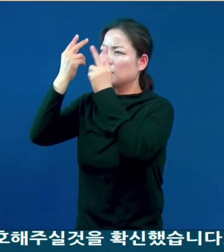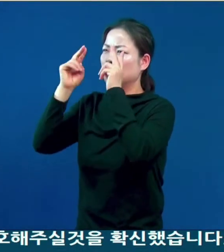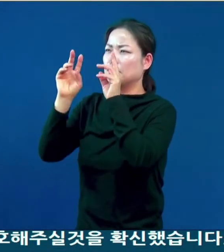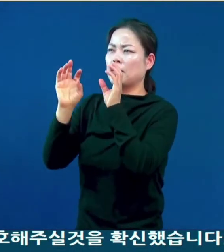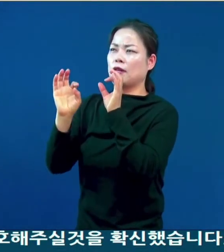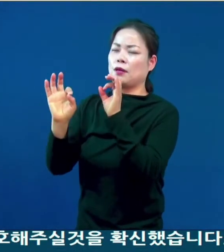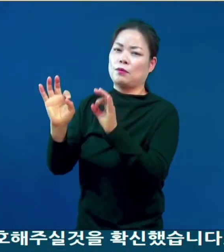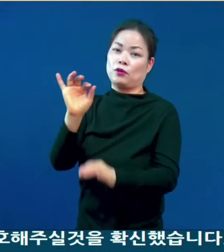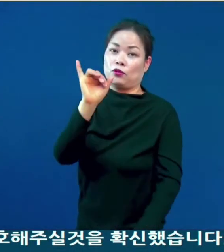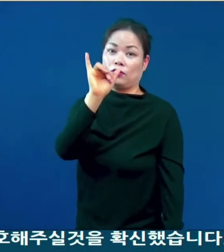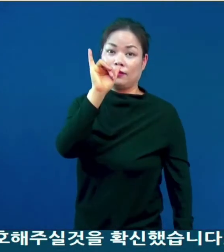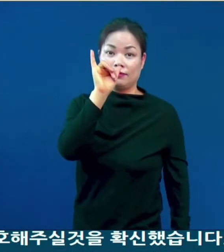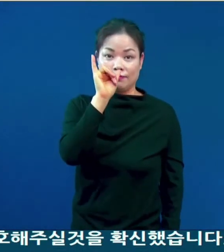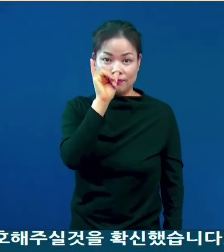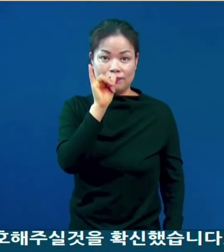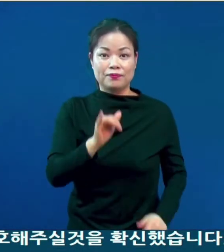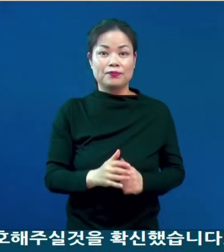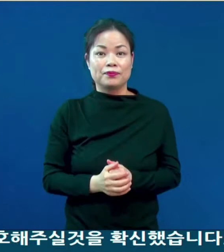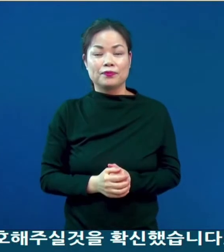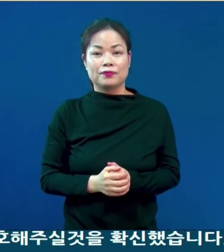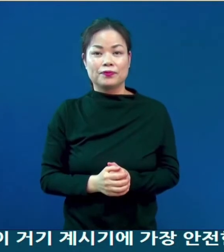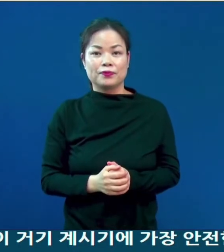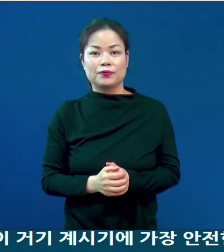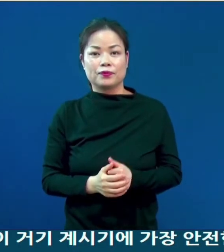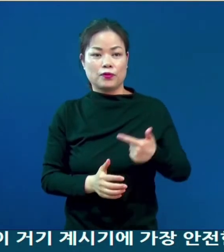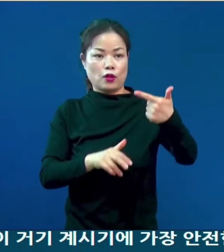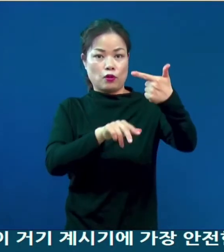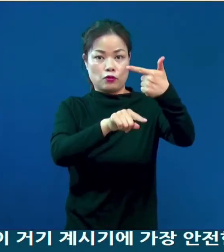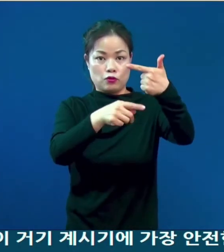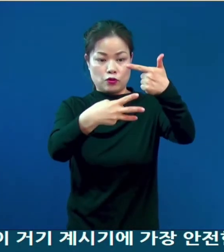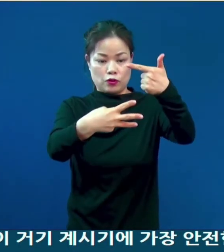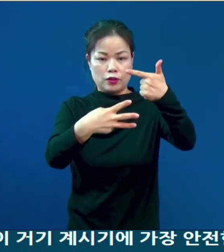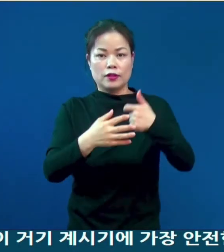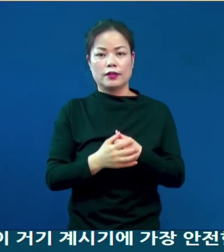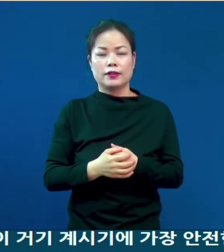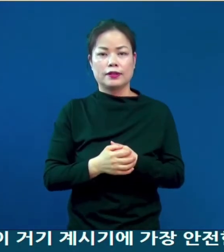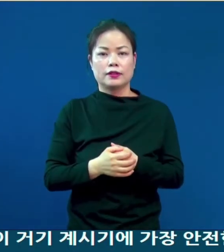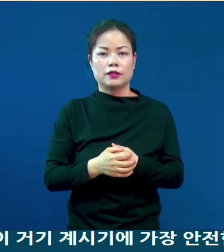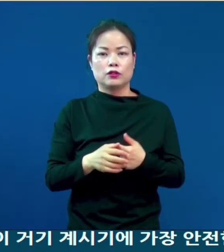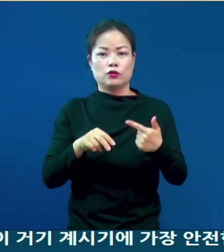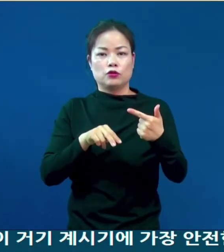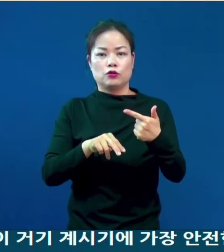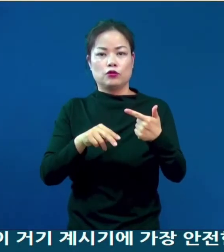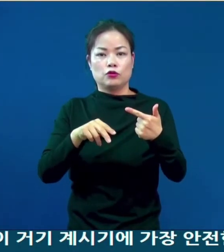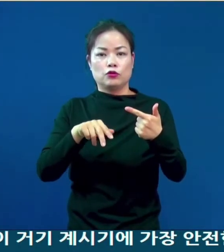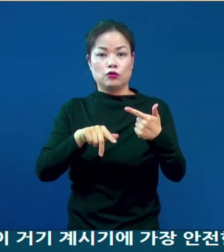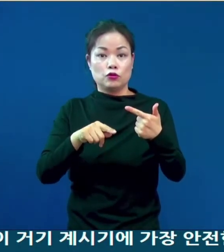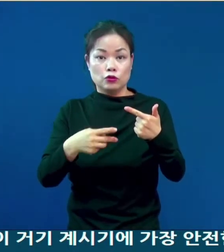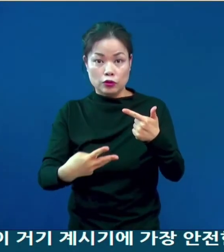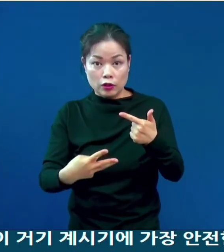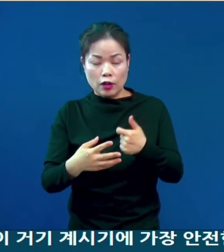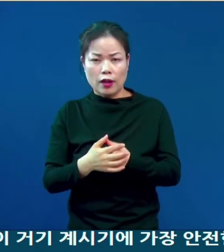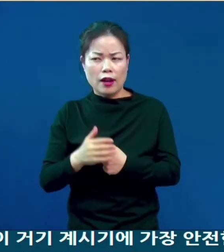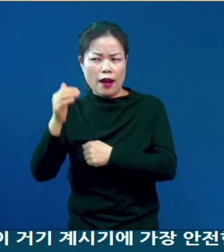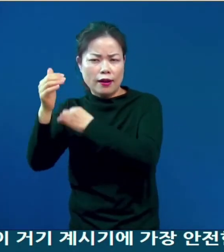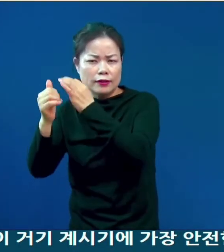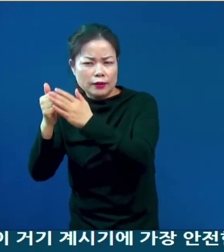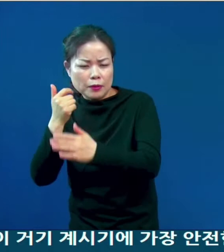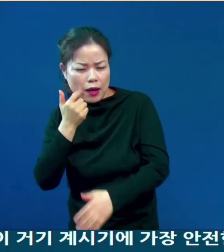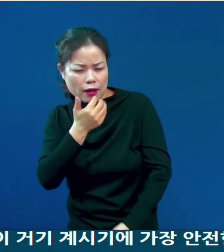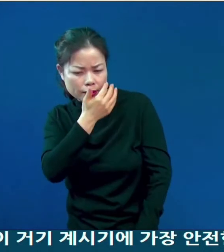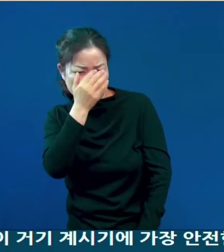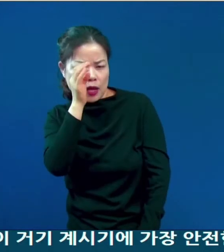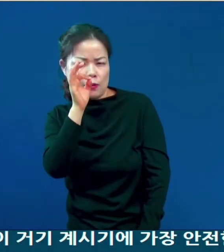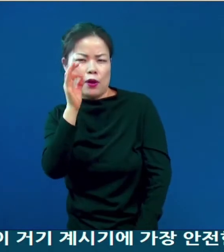수가 있었던 것입니다. 6절을 보시기 바랍니다. 6절을 보면 하나님의 아름다움을